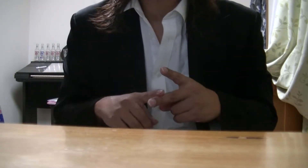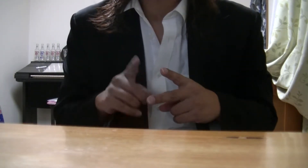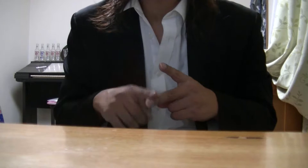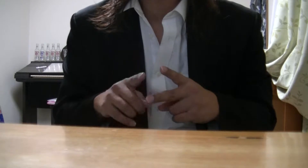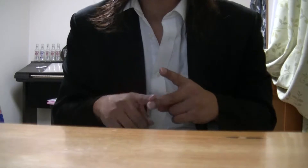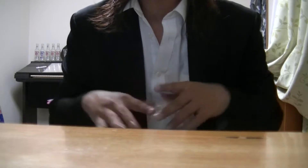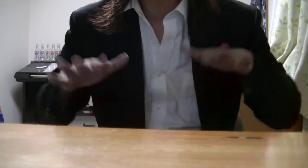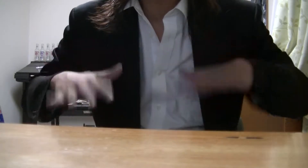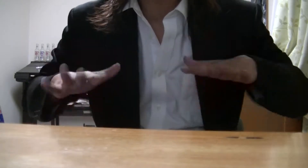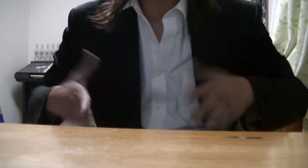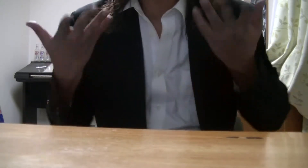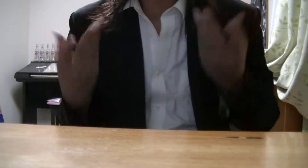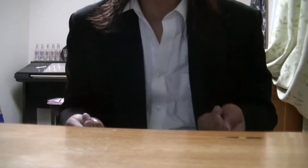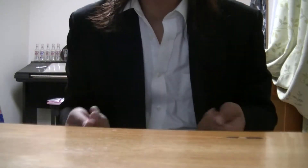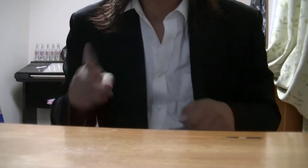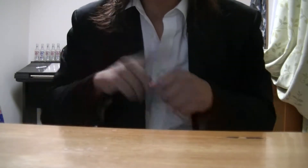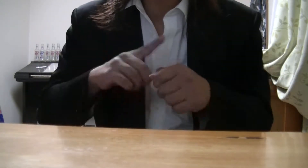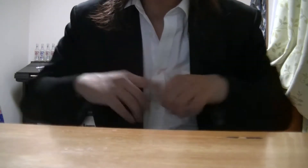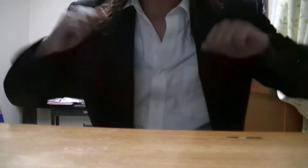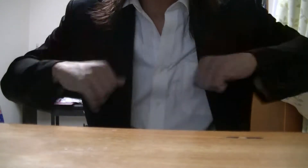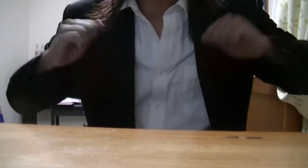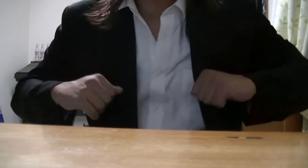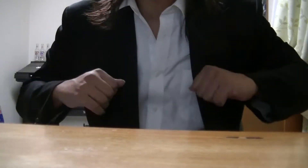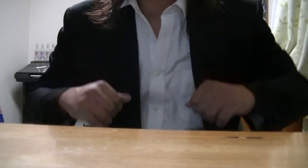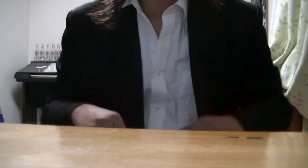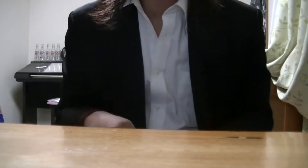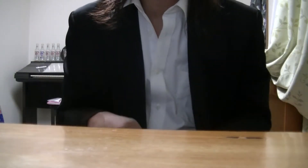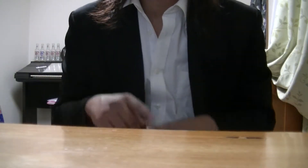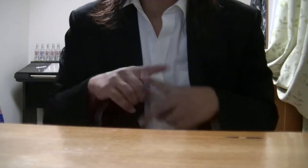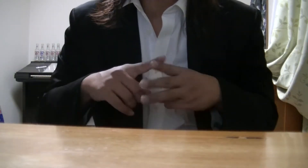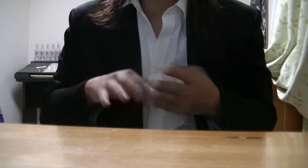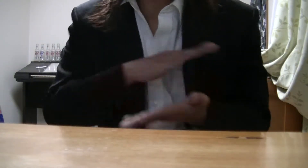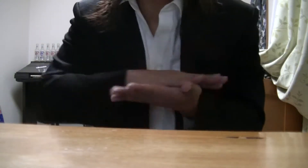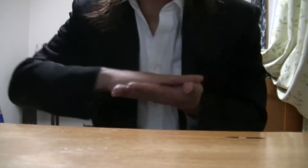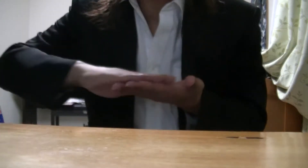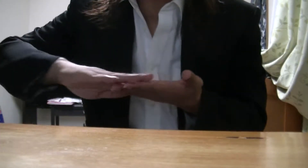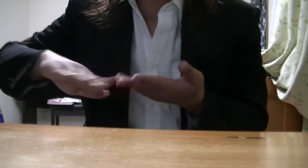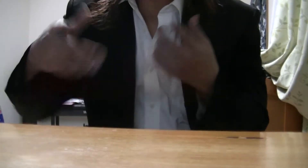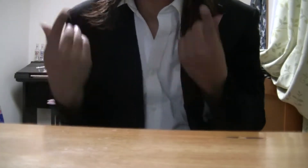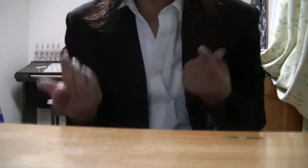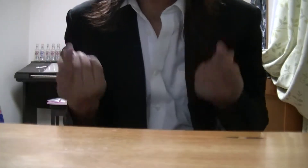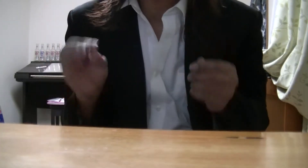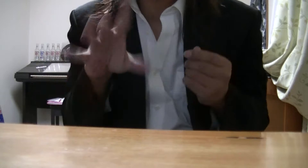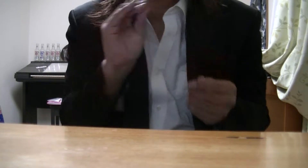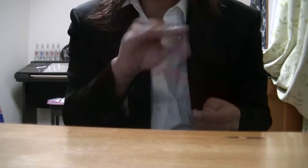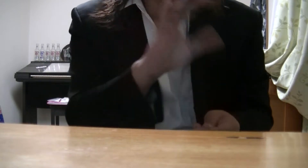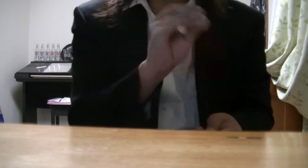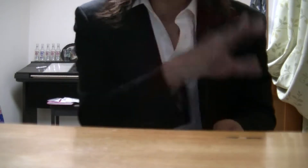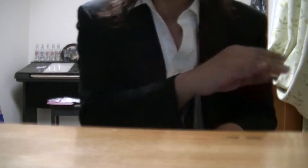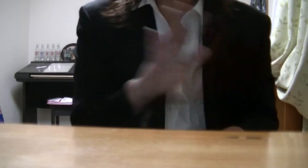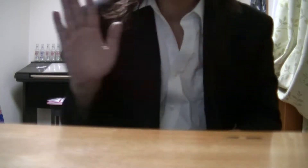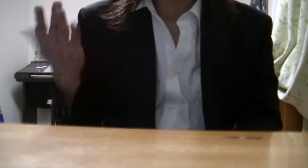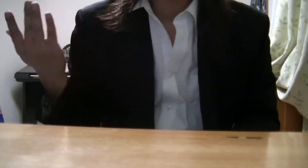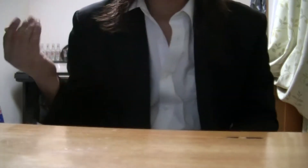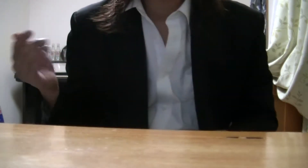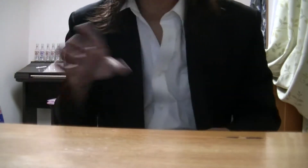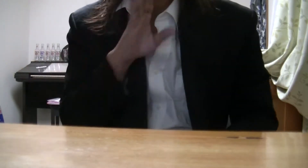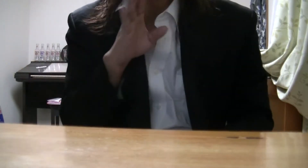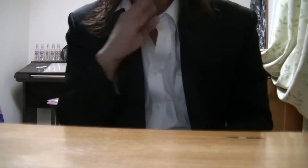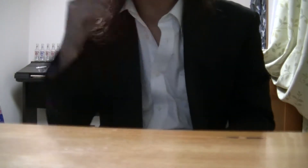今日が最後の一日だと思って生きようとか、綺麗事いっぱい言いますよ。でもね、本当に思ってなかったって気がつ